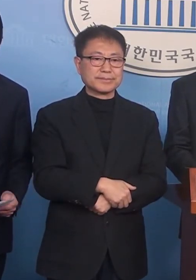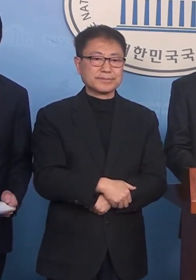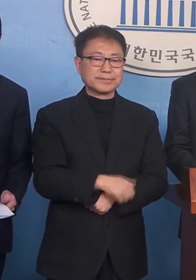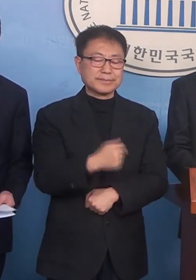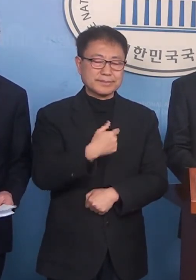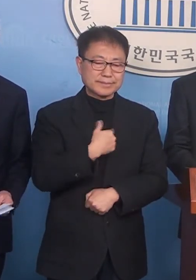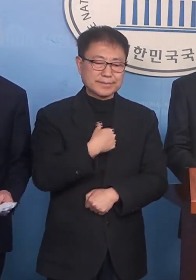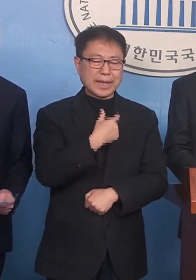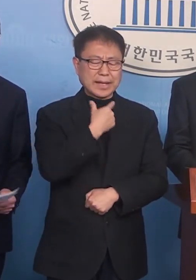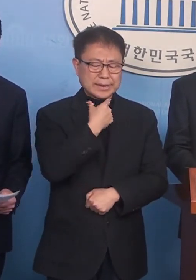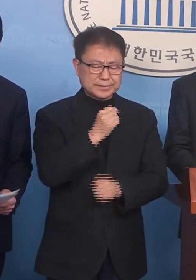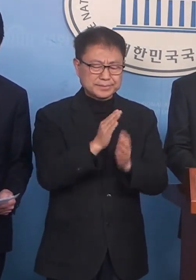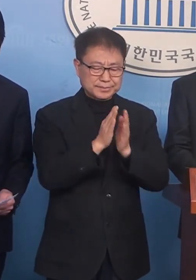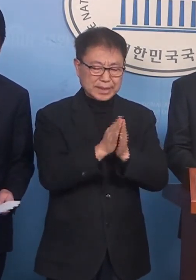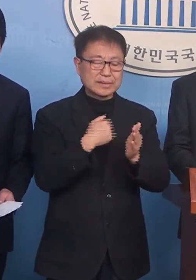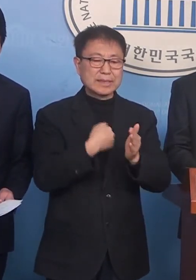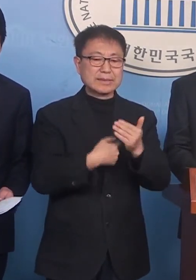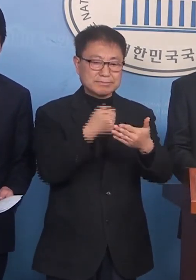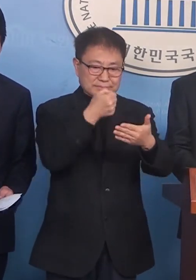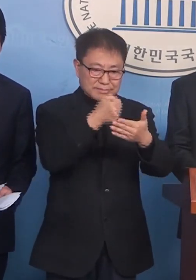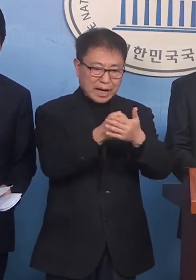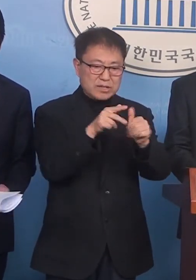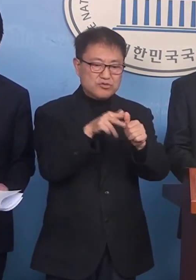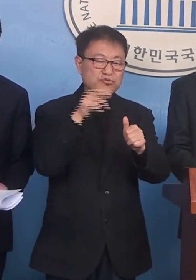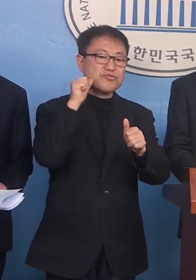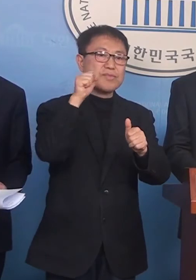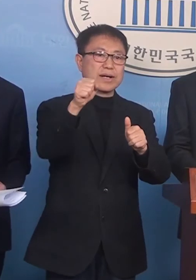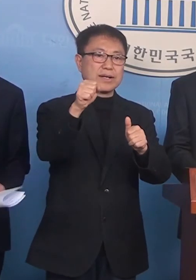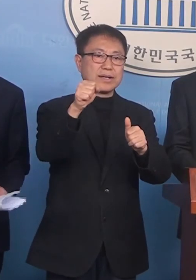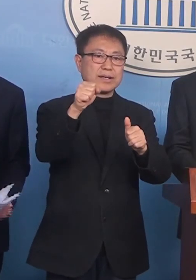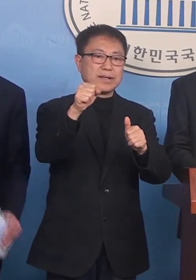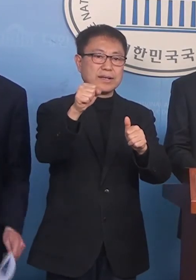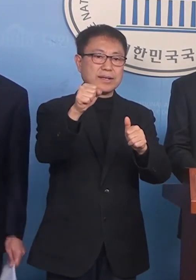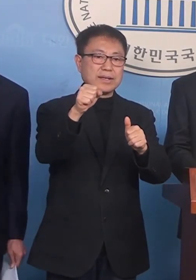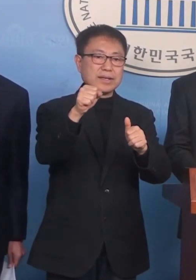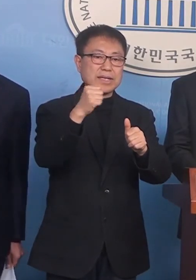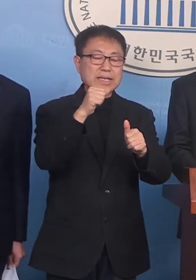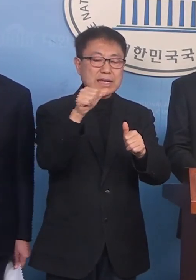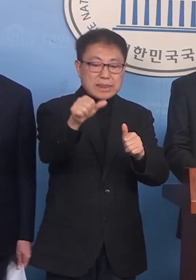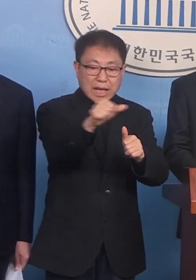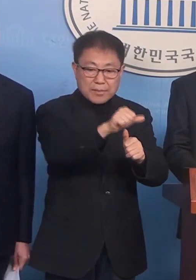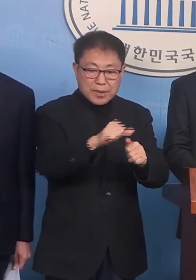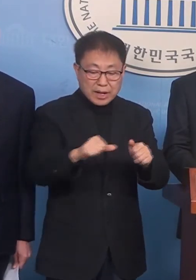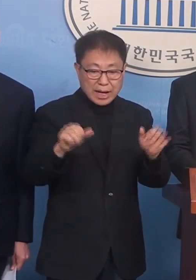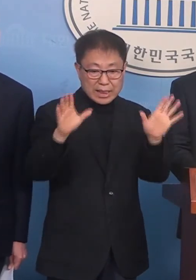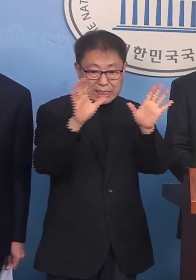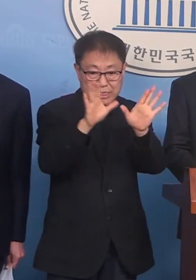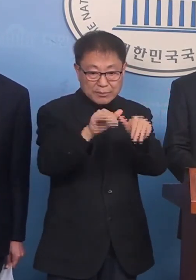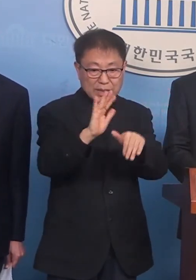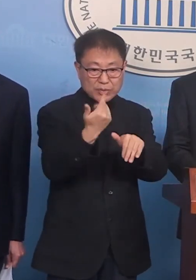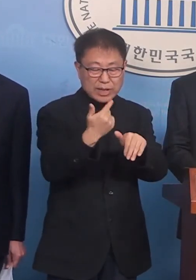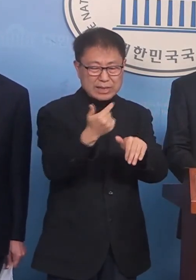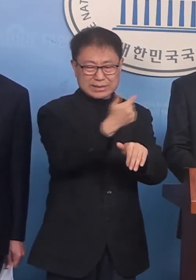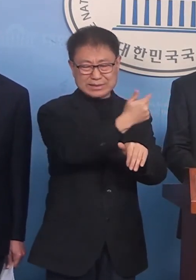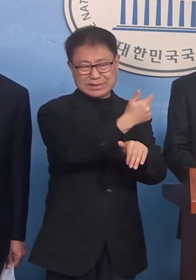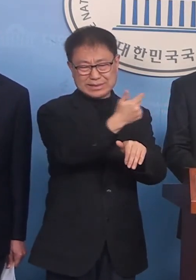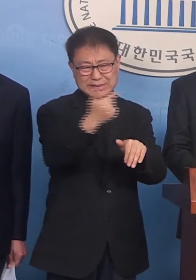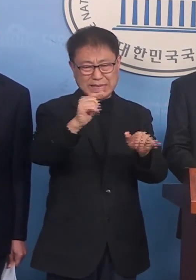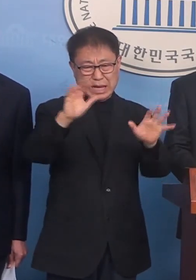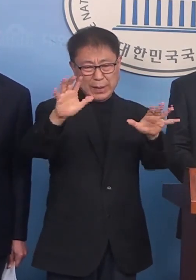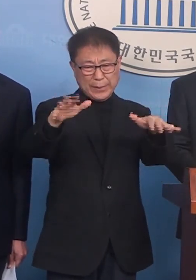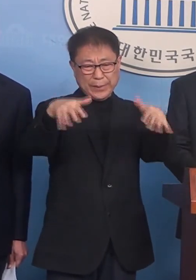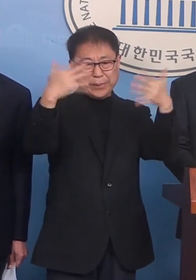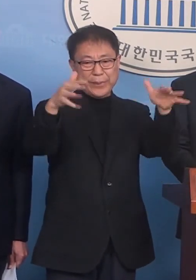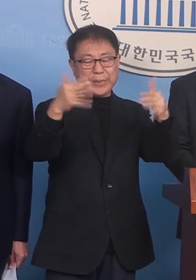바라기는 저희 이 작은 결심과 출마가 태평양의 나비가 되어 거대한